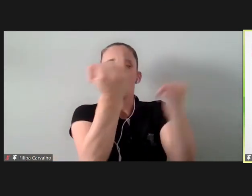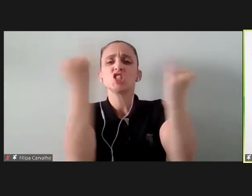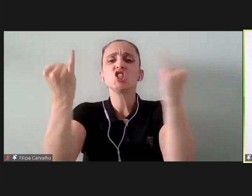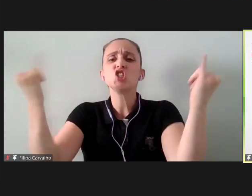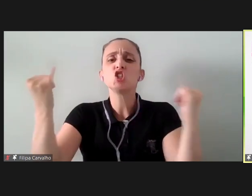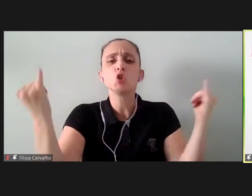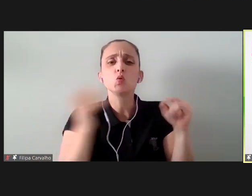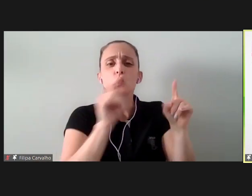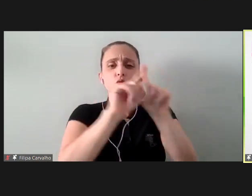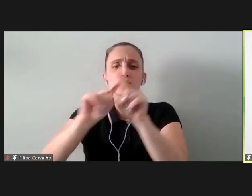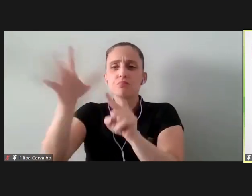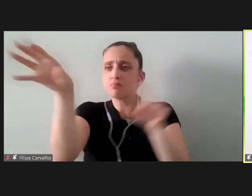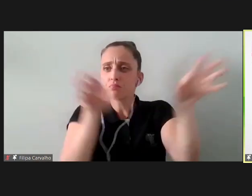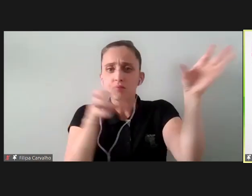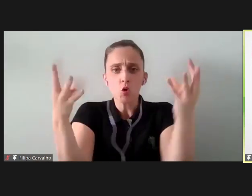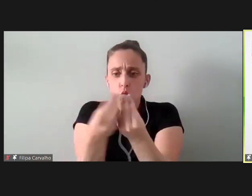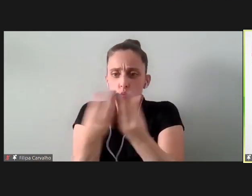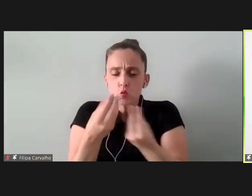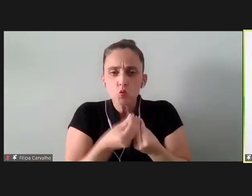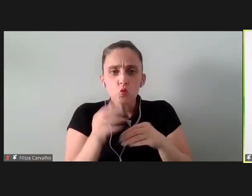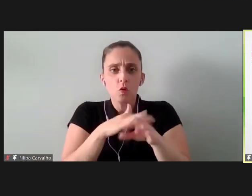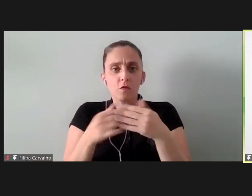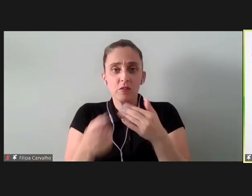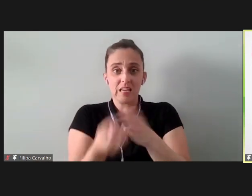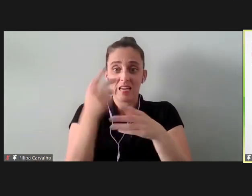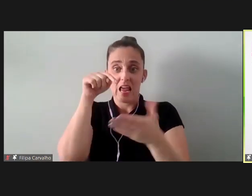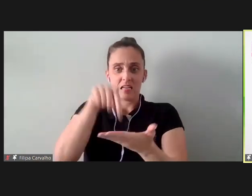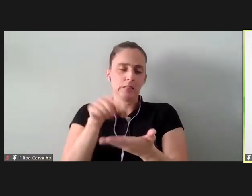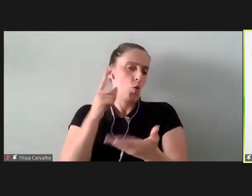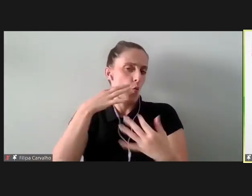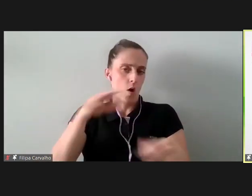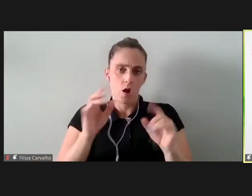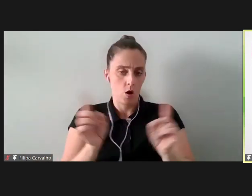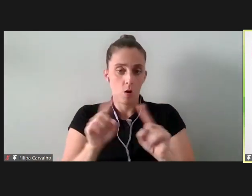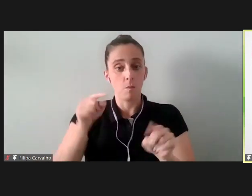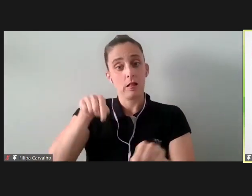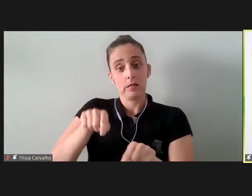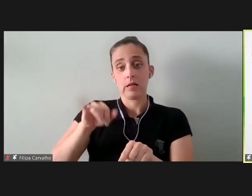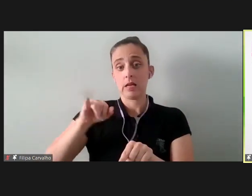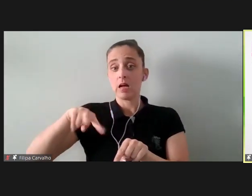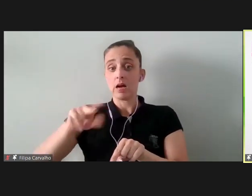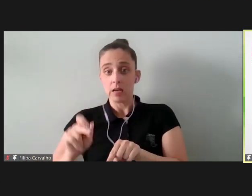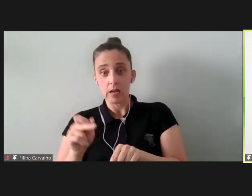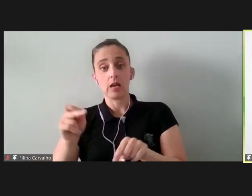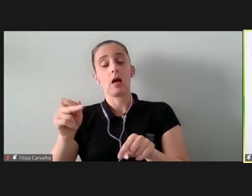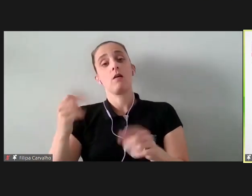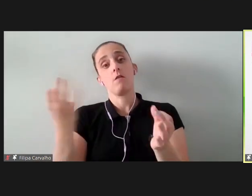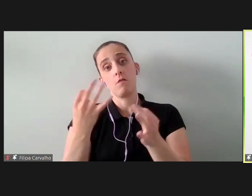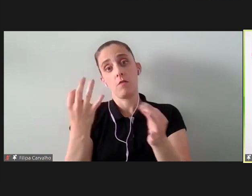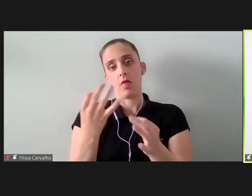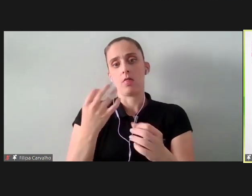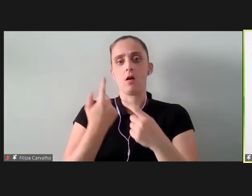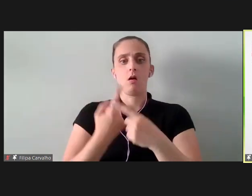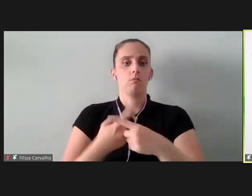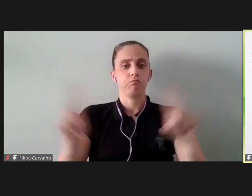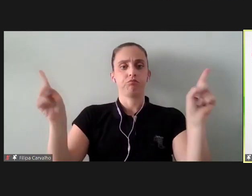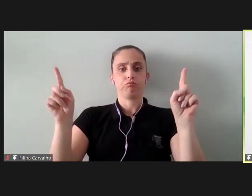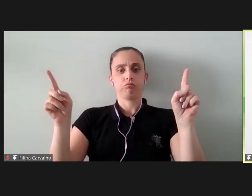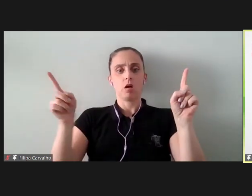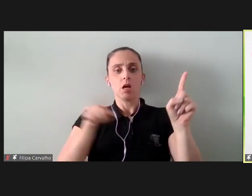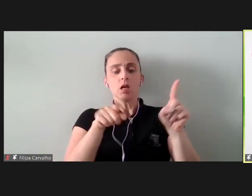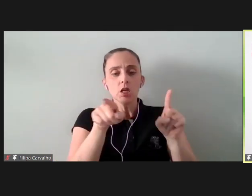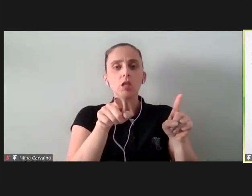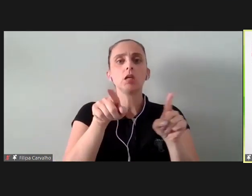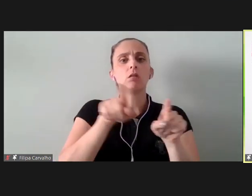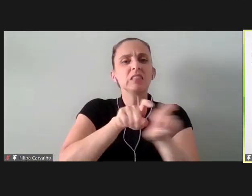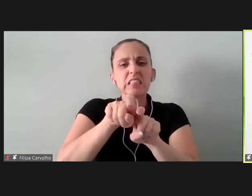para construir uma oferta destas. E aqui é o papel do INA, que tendo um perfil diferenciado, um posicionamento que não concorre e que não é concorrencial